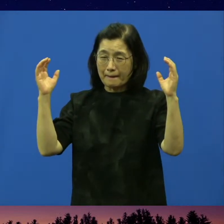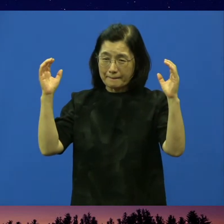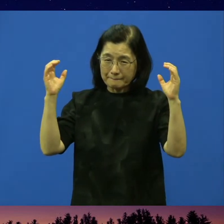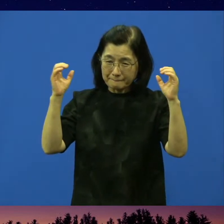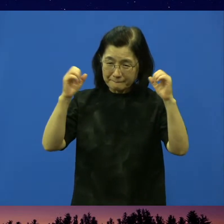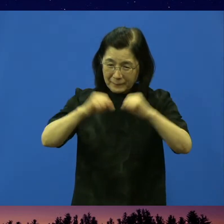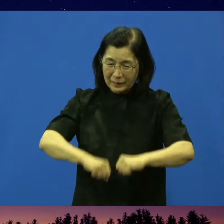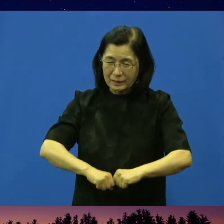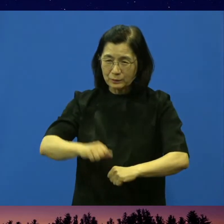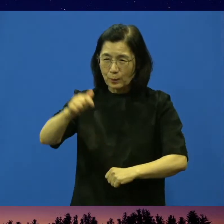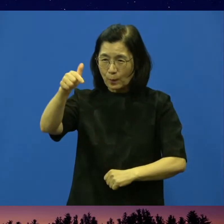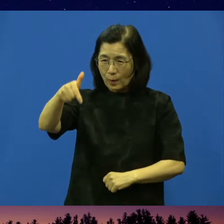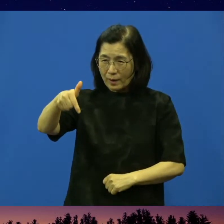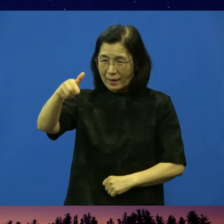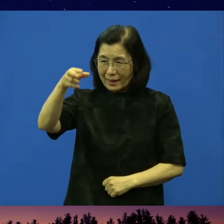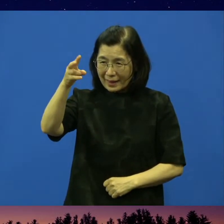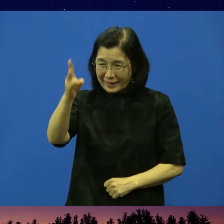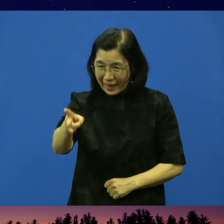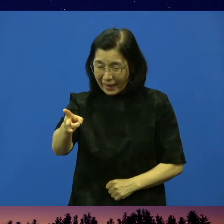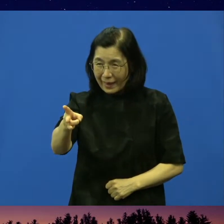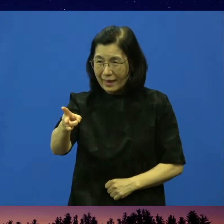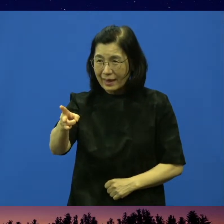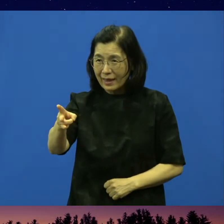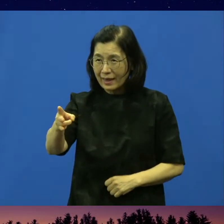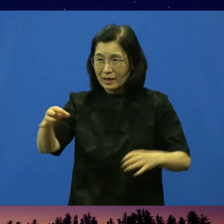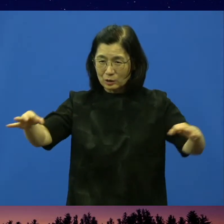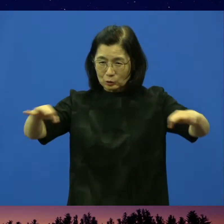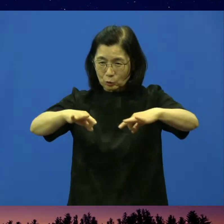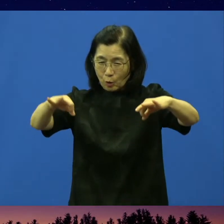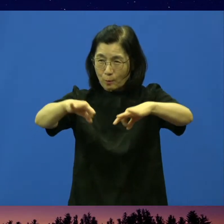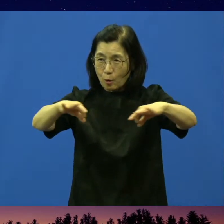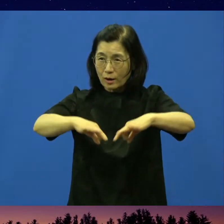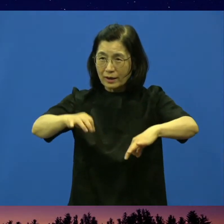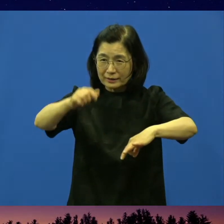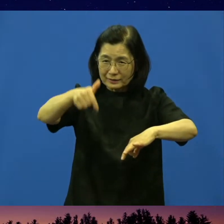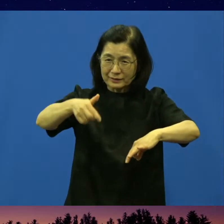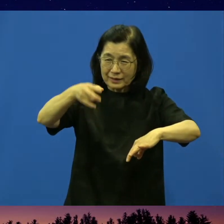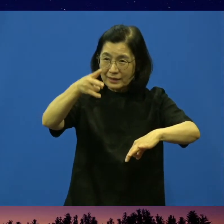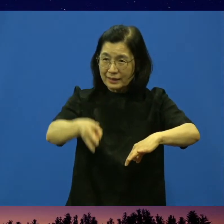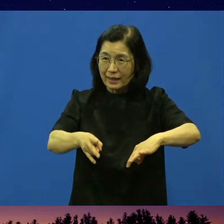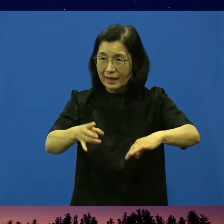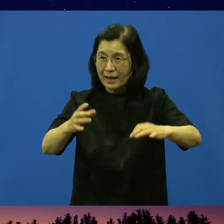개의 그 큰 개가 깨졌다고 막 울고 불고.